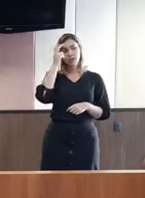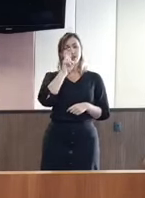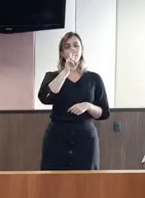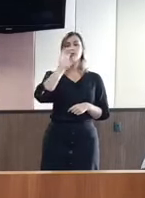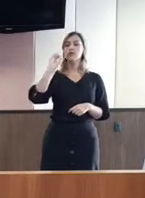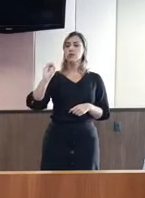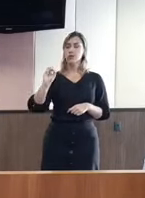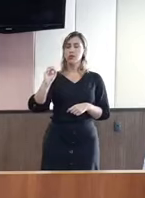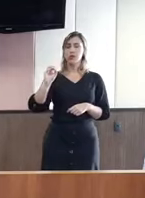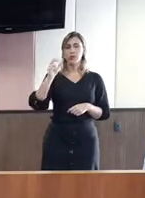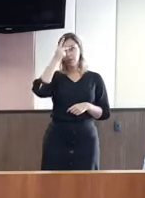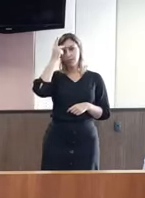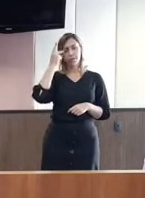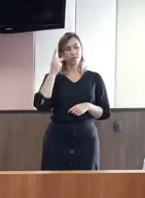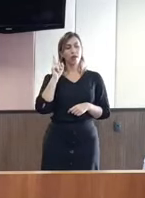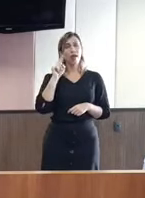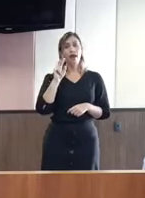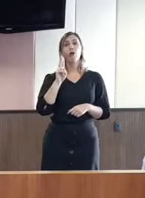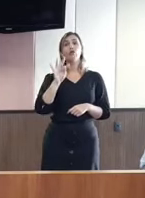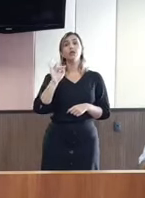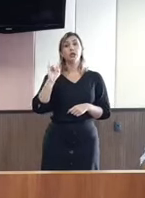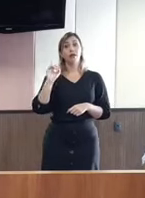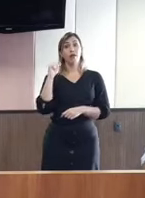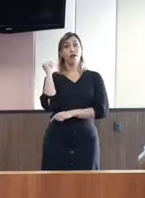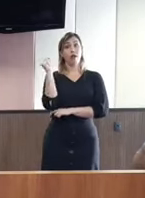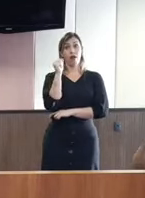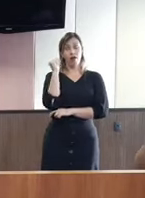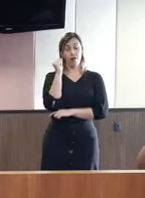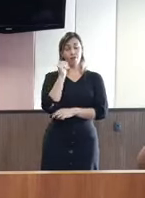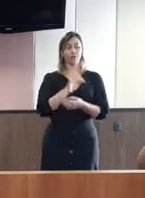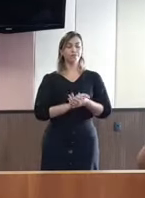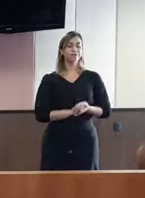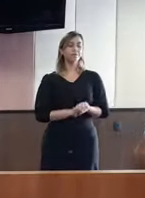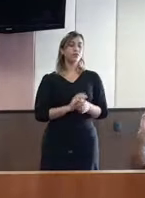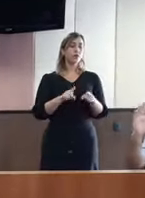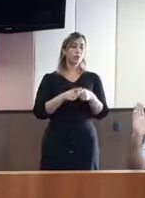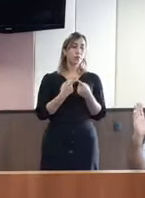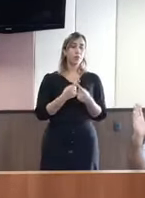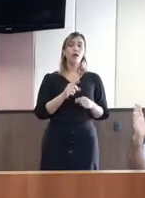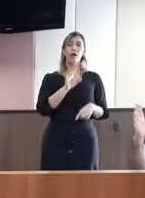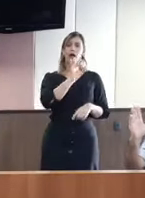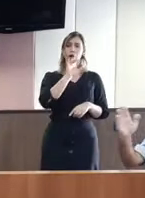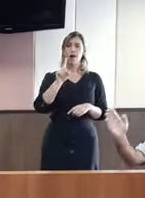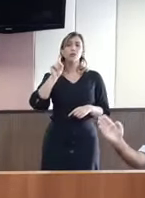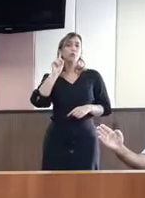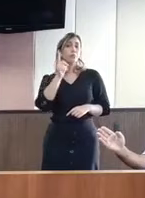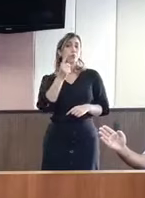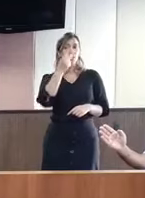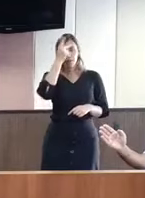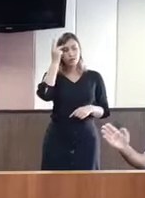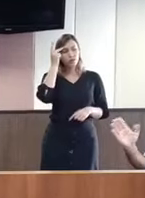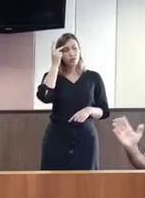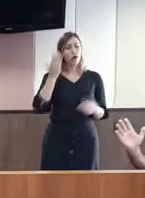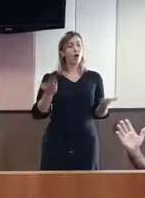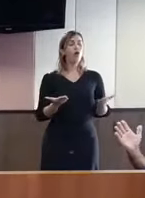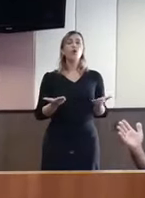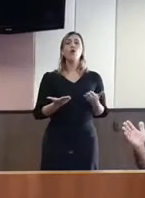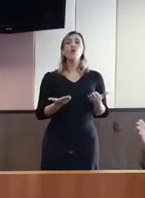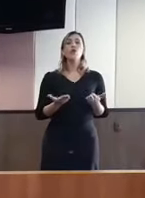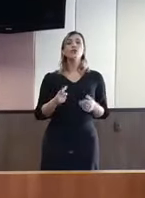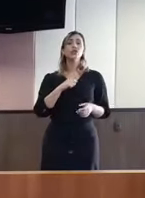50 pessoas estarão em UTI. Então, vejam só, cada múltiplo de 1000 pessoas contaminadas, nós estamos com 9 hoje. Vejam como